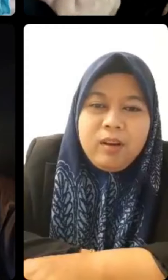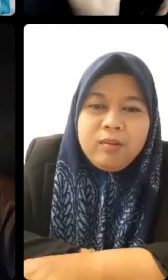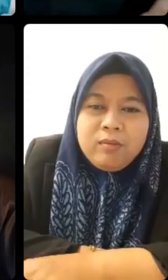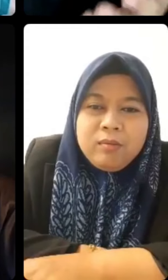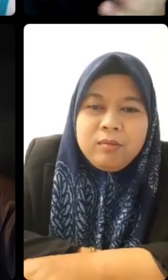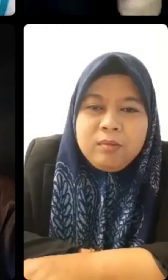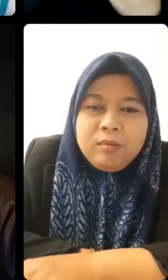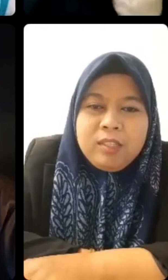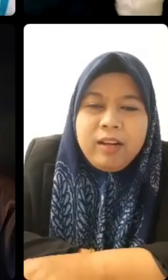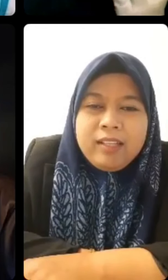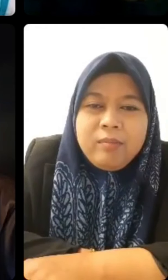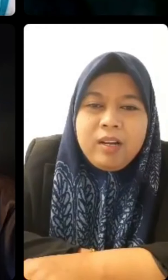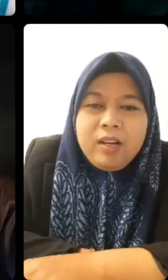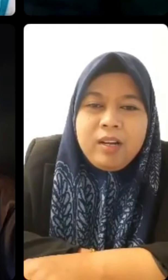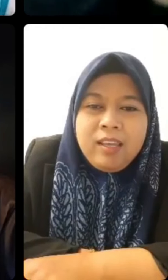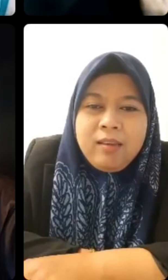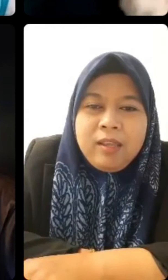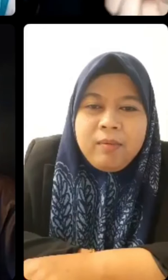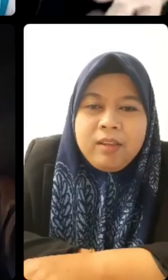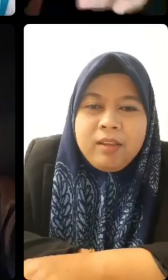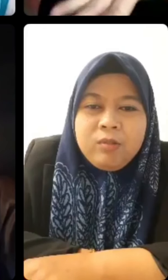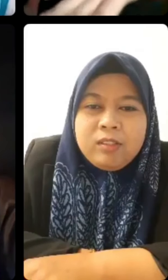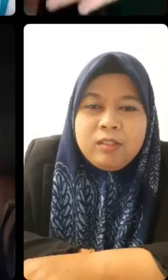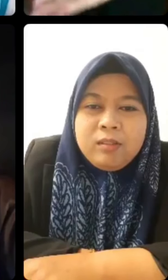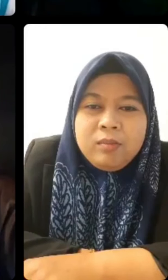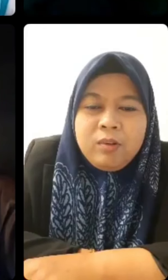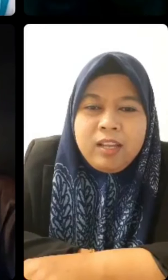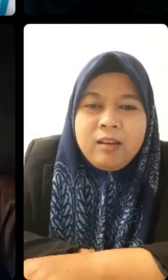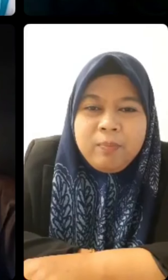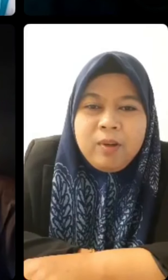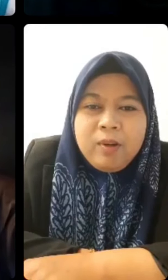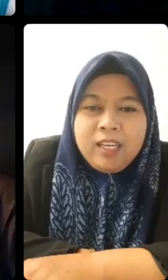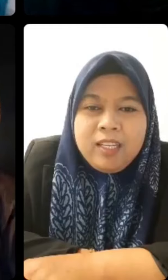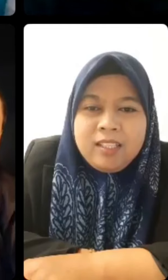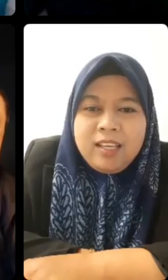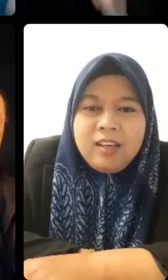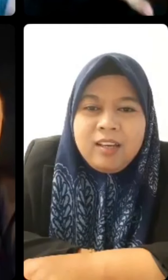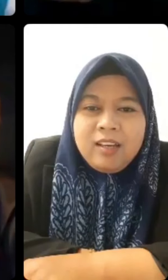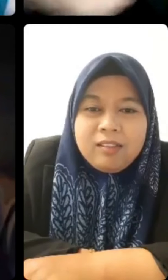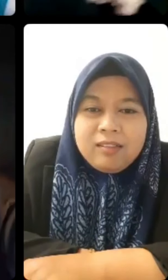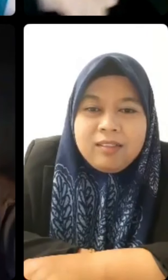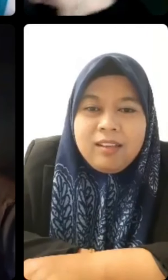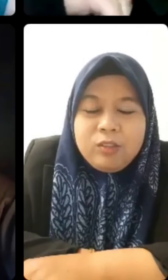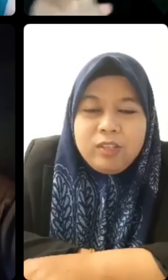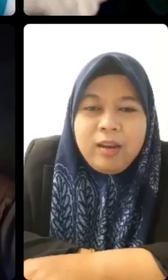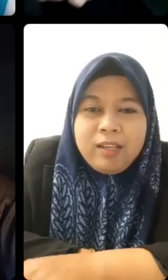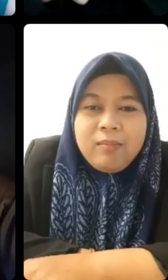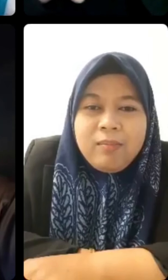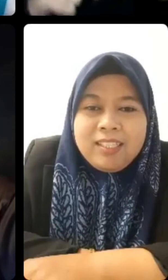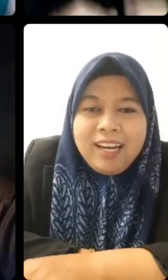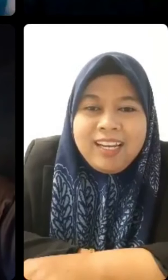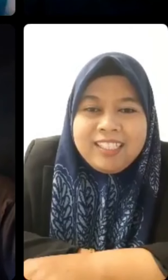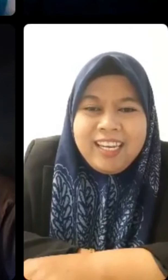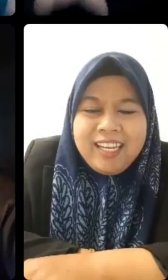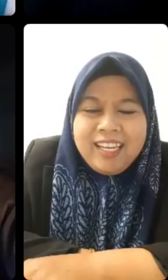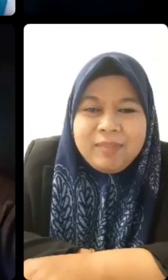Cik Nis mahu ucapkan terima kasih banyak-banyak untuk semua orang yang support Cik Nis yang sudi nak belajar